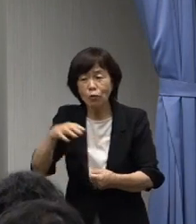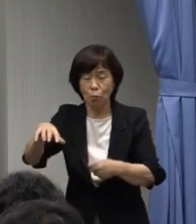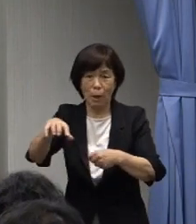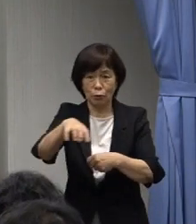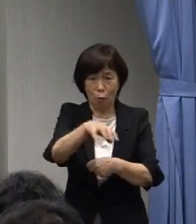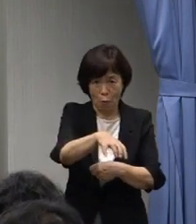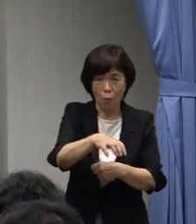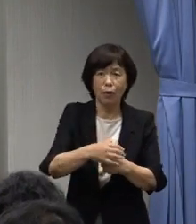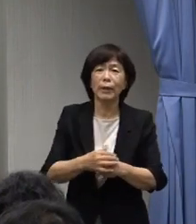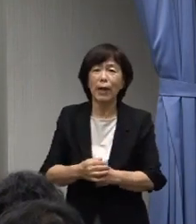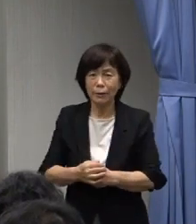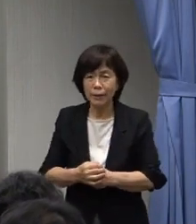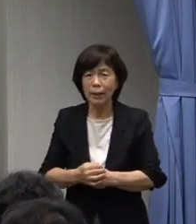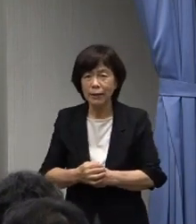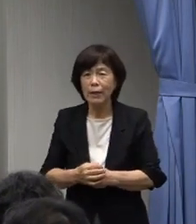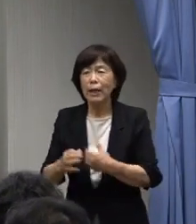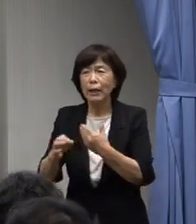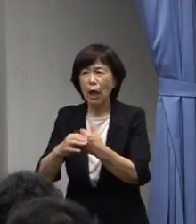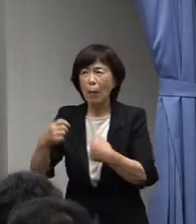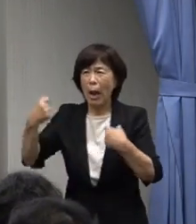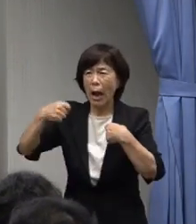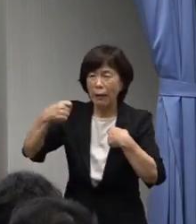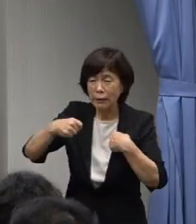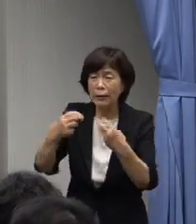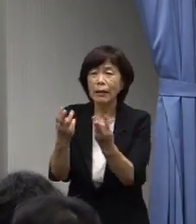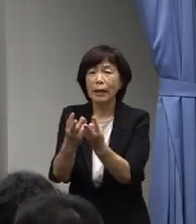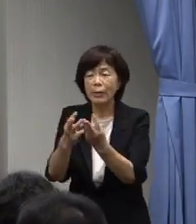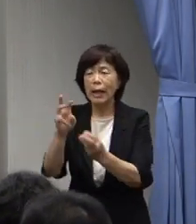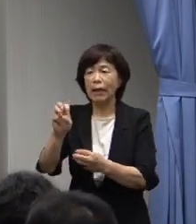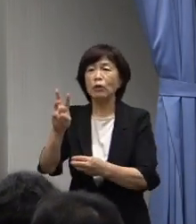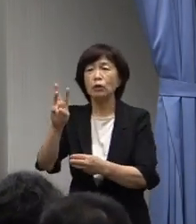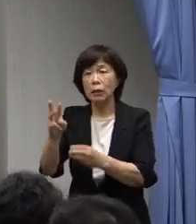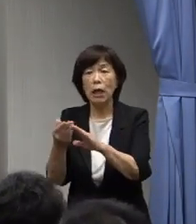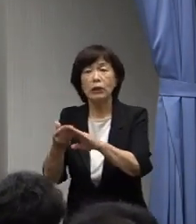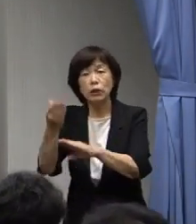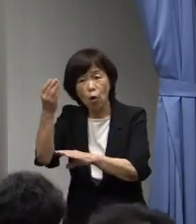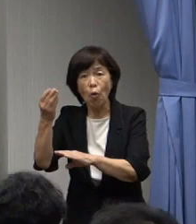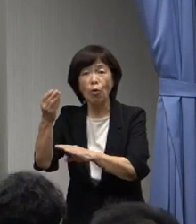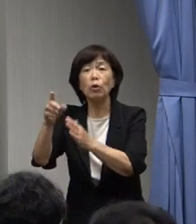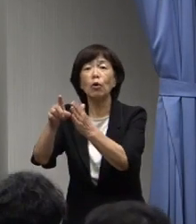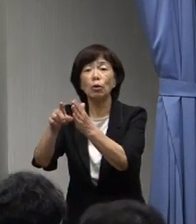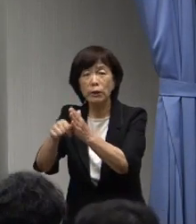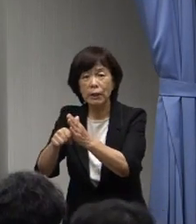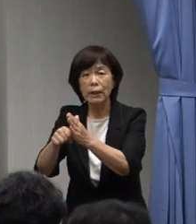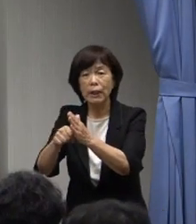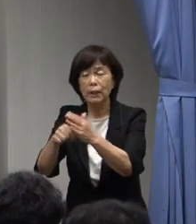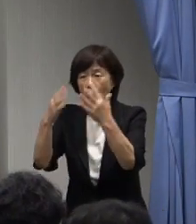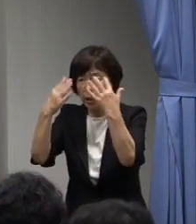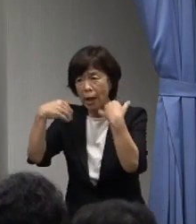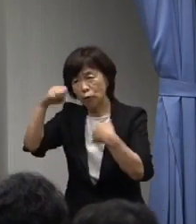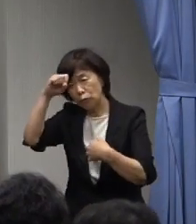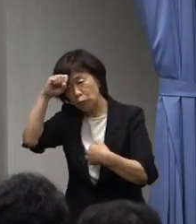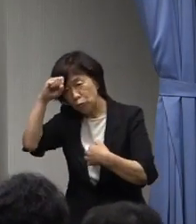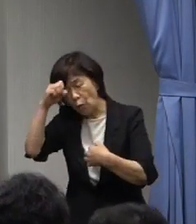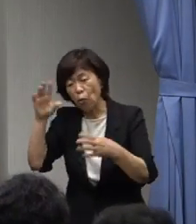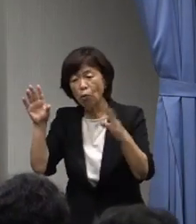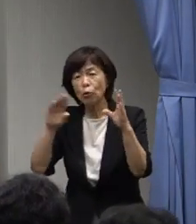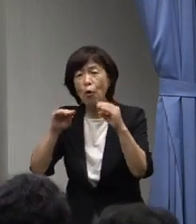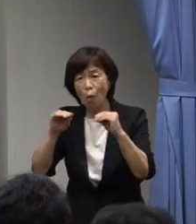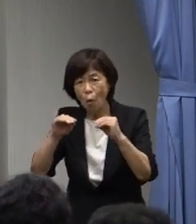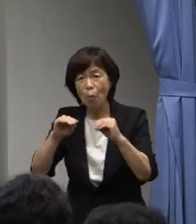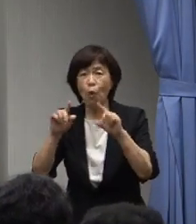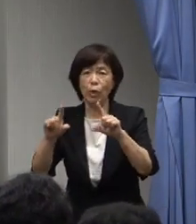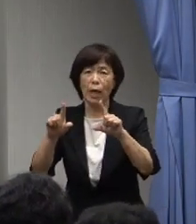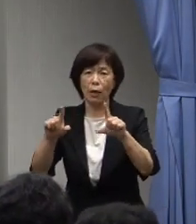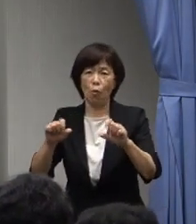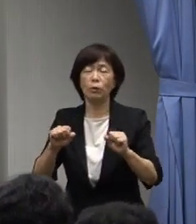その中で、33以上のこの熱中症の情報も提供してますので活用していただけたらと思